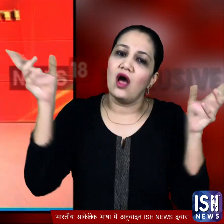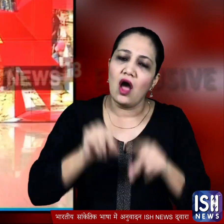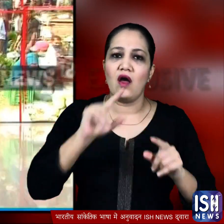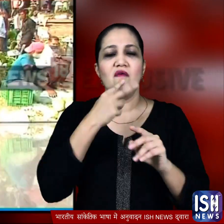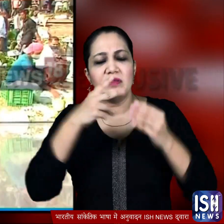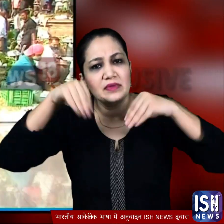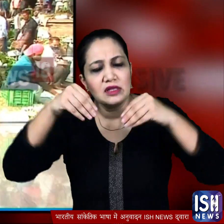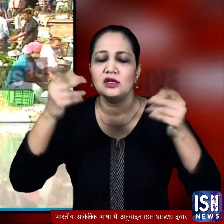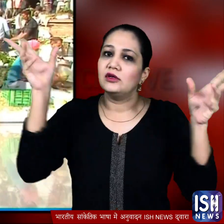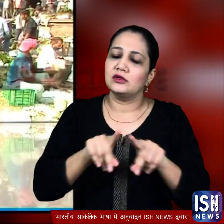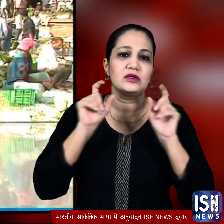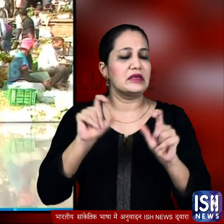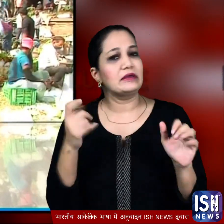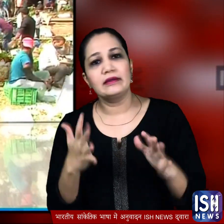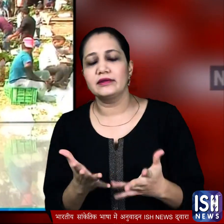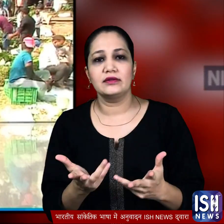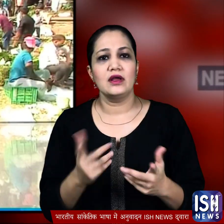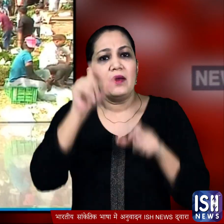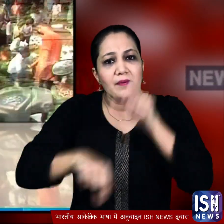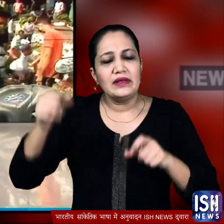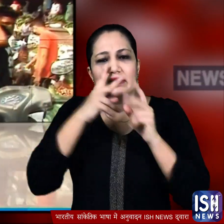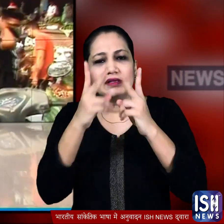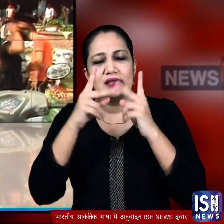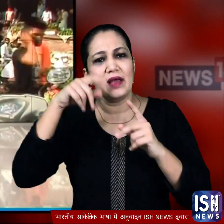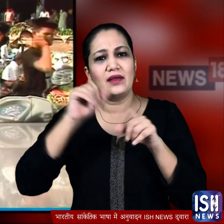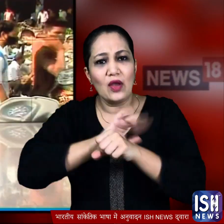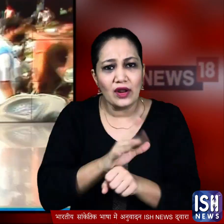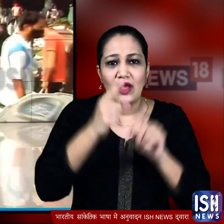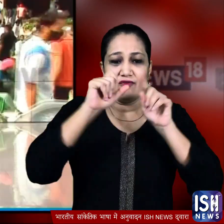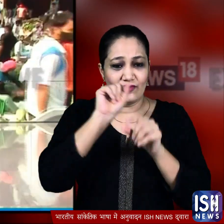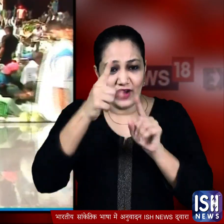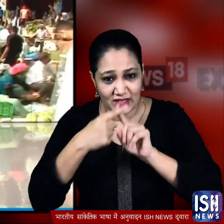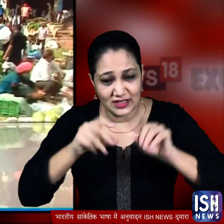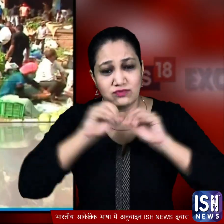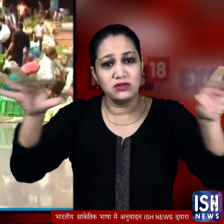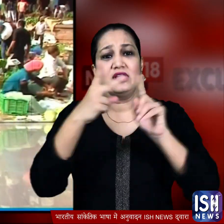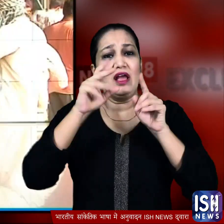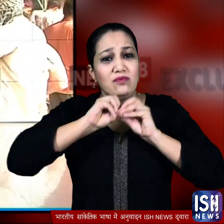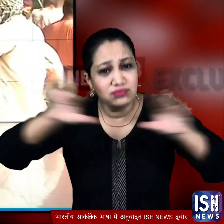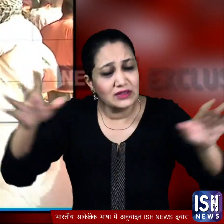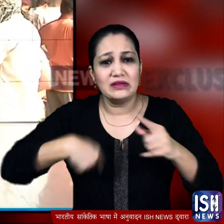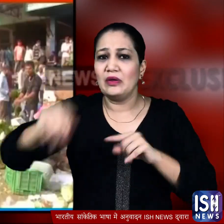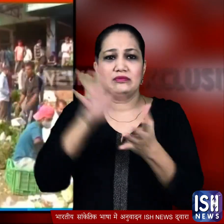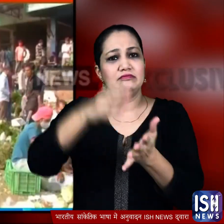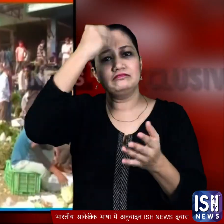लापरवाही देखने को मिली। ऐसे हालात देखकर तो यही लगा कि लोगों ने अब भी कोरोना की पहली और दूसरी लहर से कोई सबक नहीं सीखा।